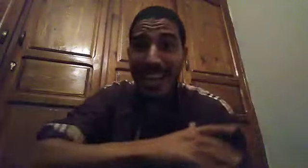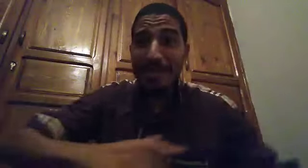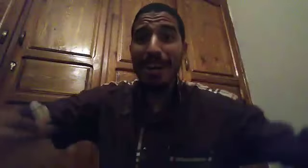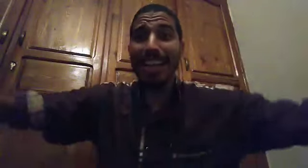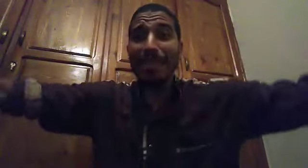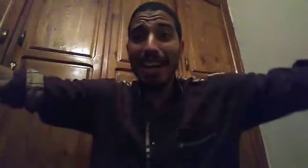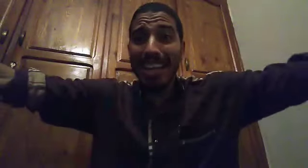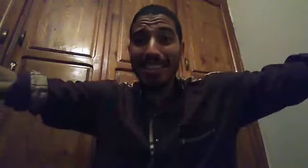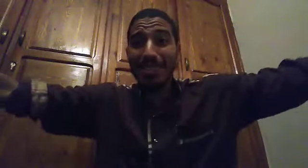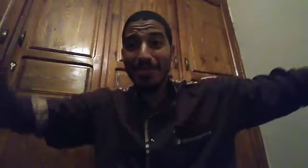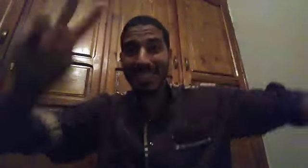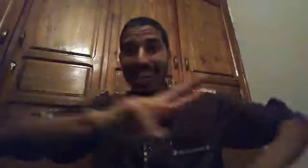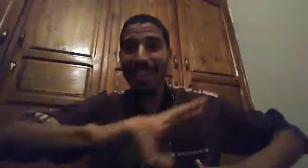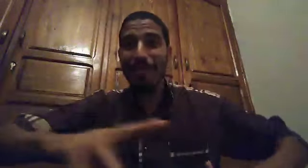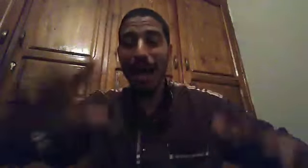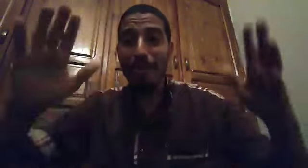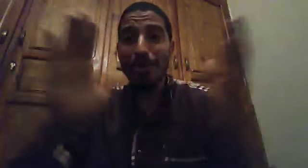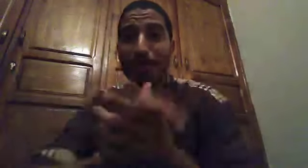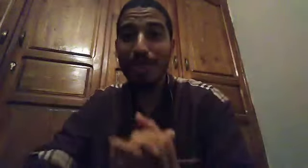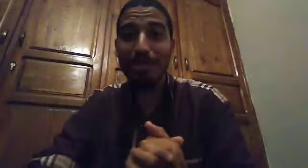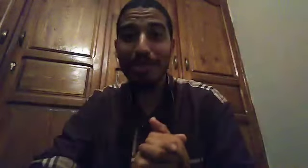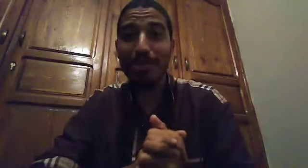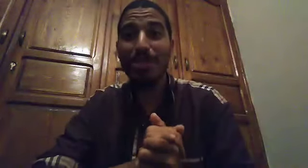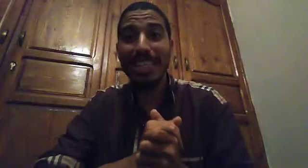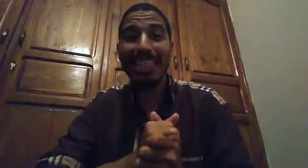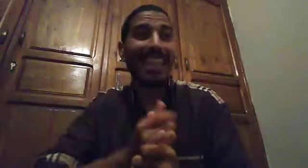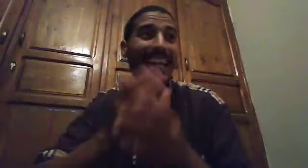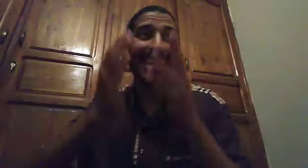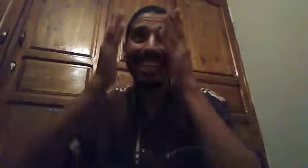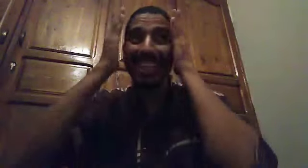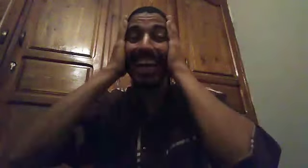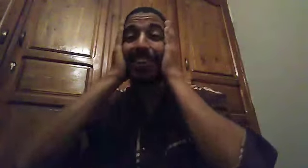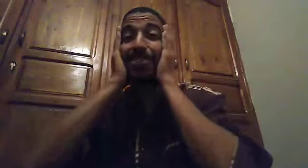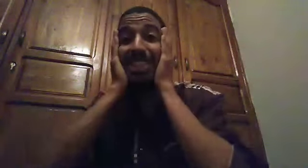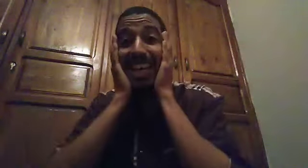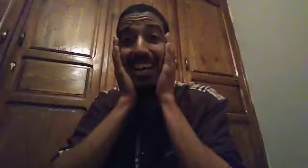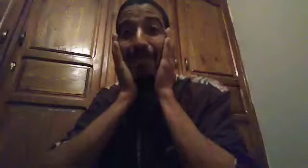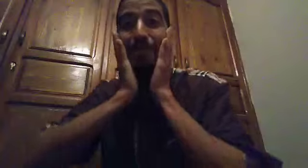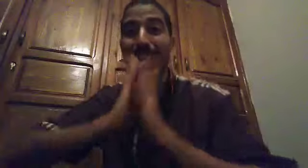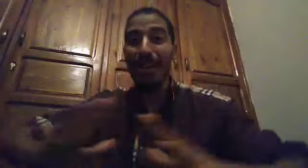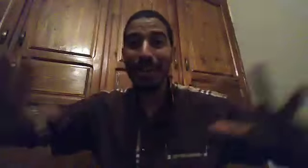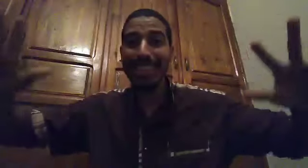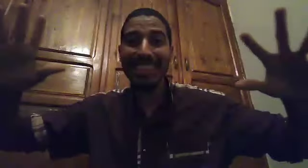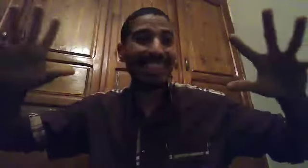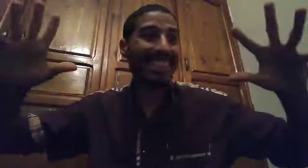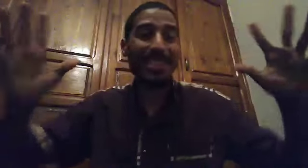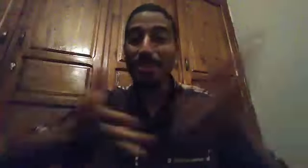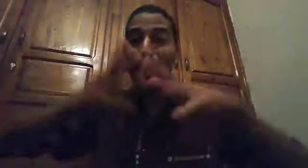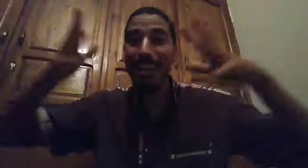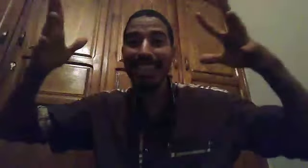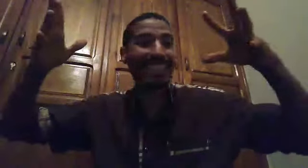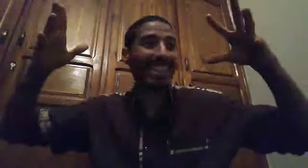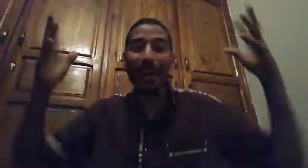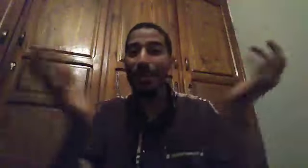السلام عليكم عائلة يوسف الثانية، مرحبا بكم في هذا الفيديو الجديد التحليلي اللي غيكون سهرة ممتعة وغادي نشطو وغادي نضحكو